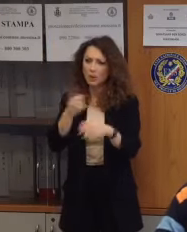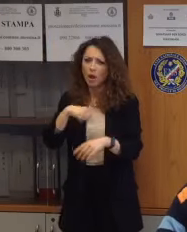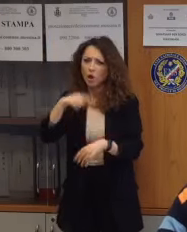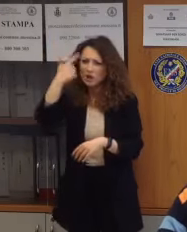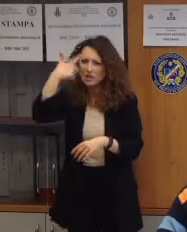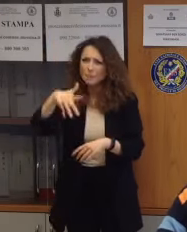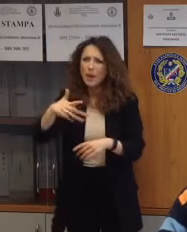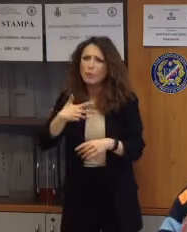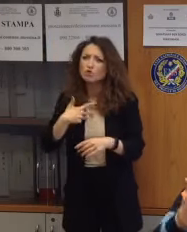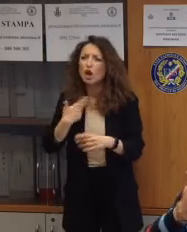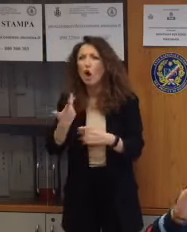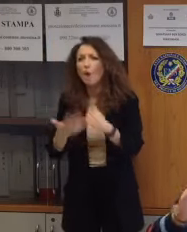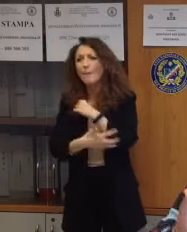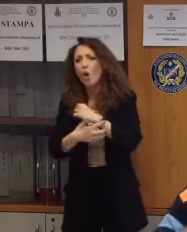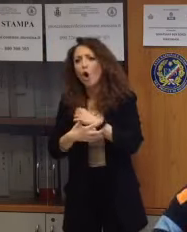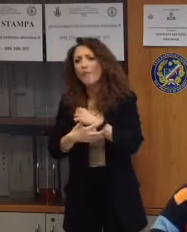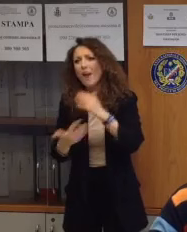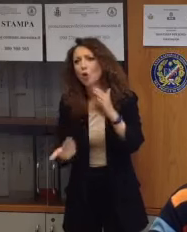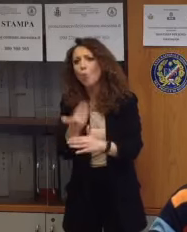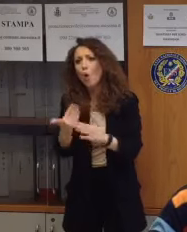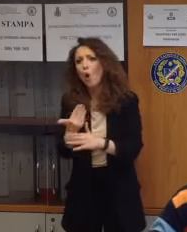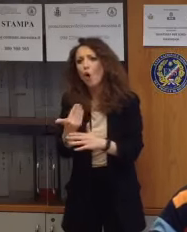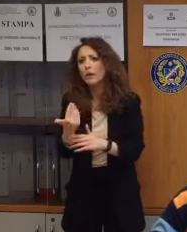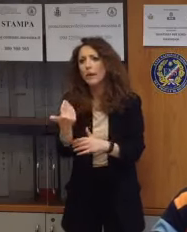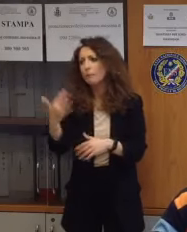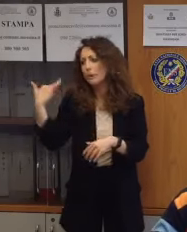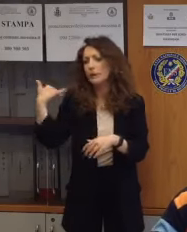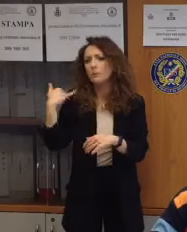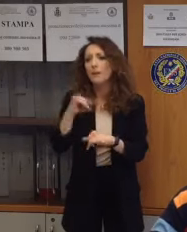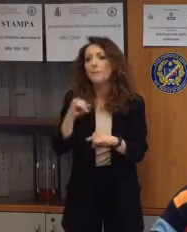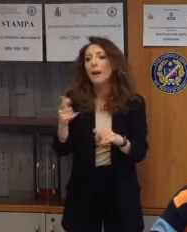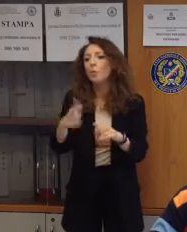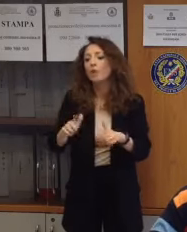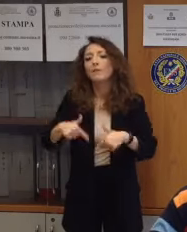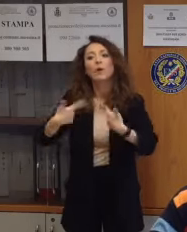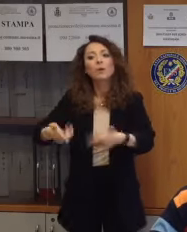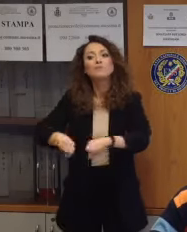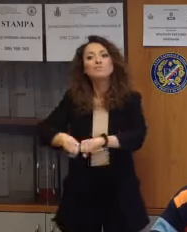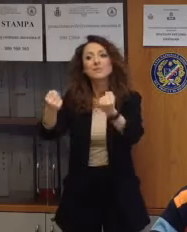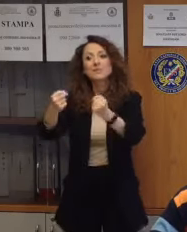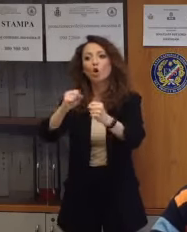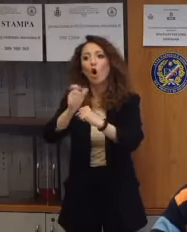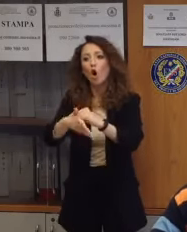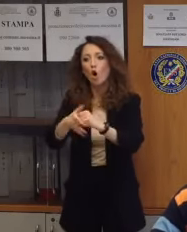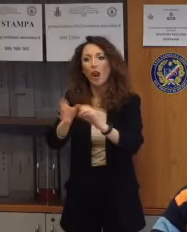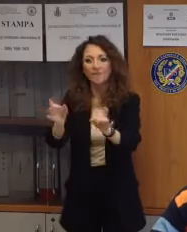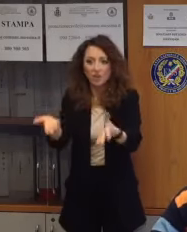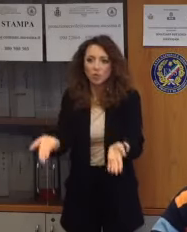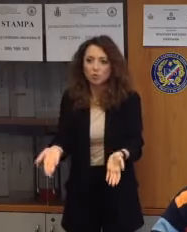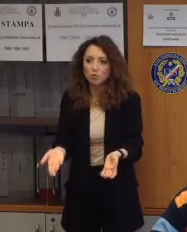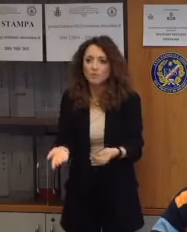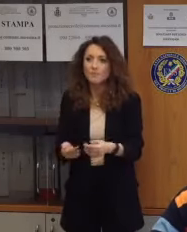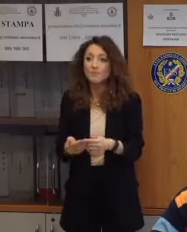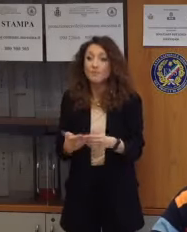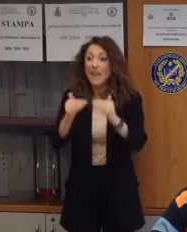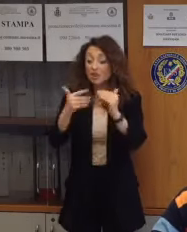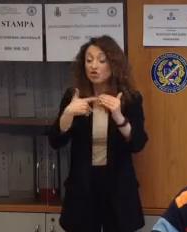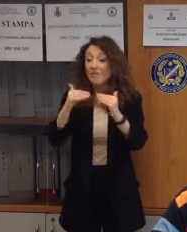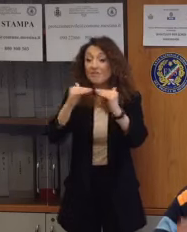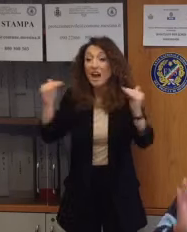del coronavirus ed ecco perché stiamo cercando di correre. Quelli della fascia A,